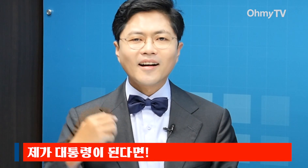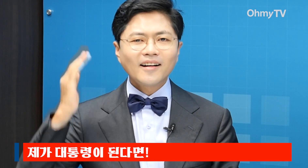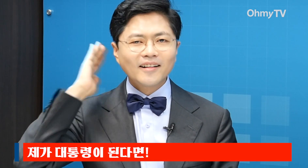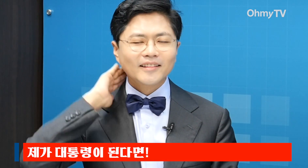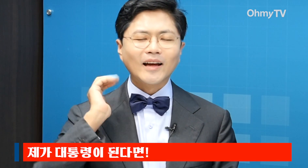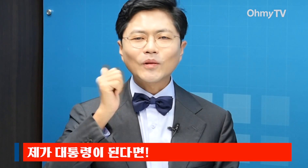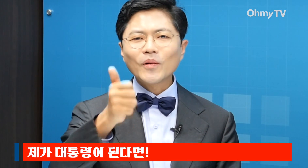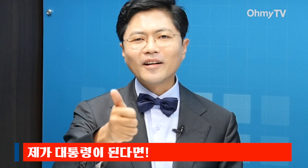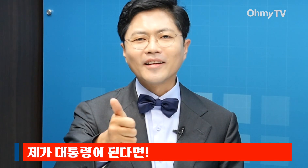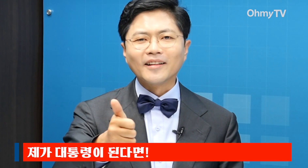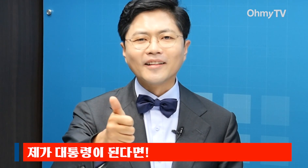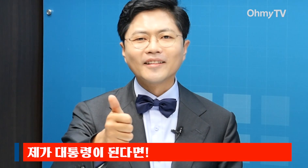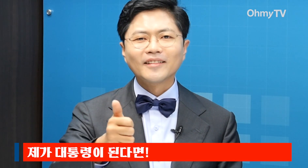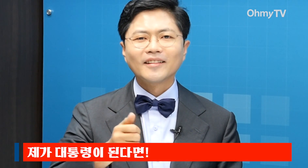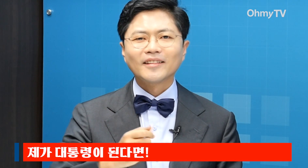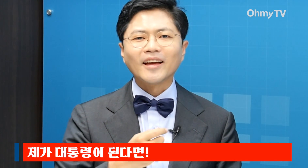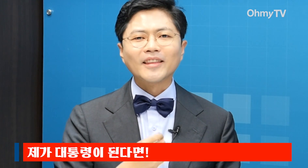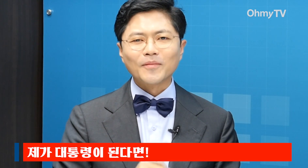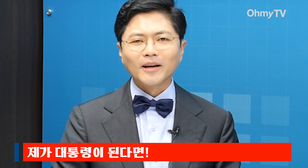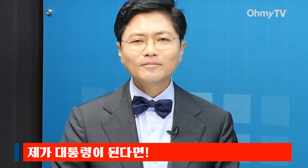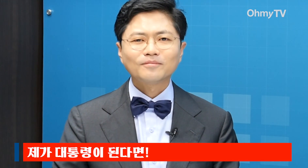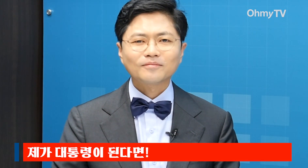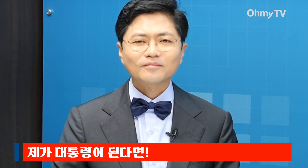제가 대통령이 된다면